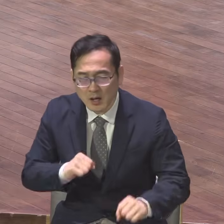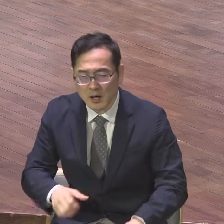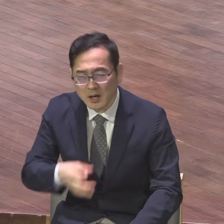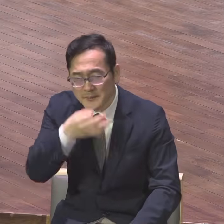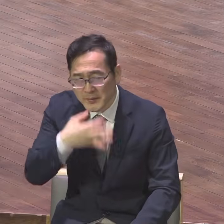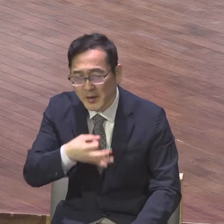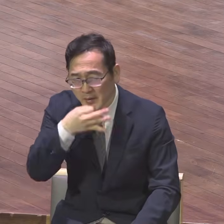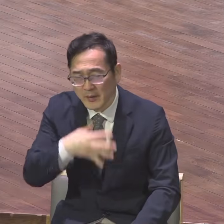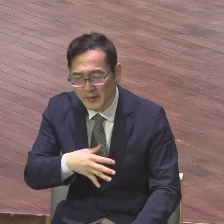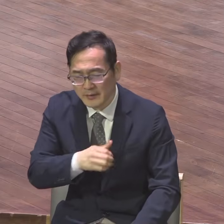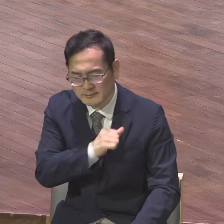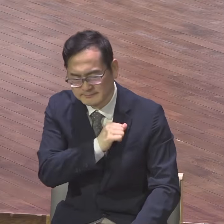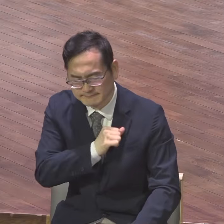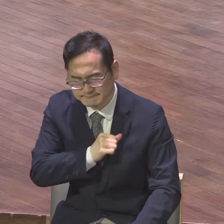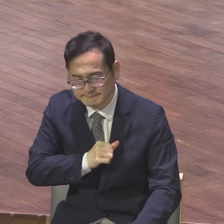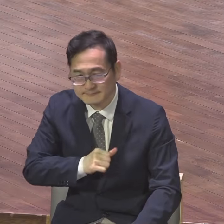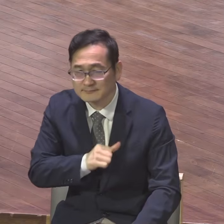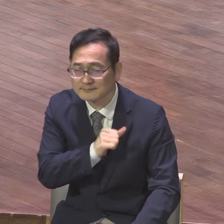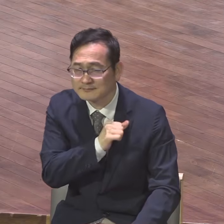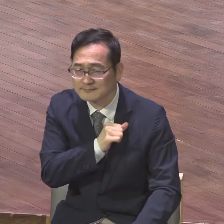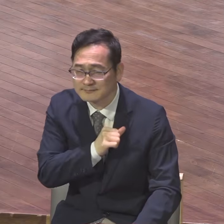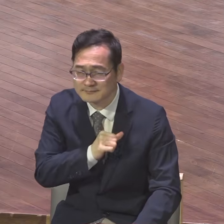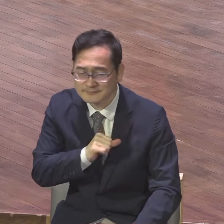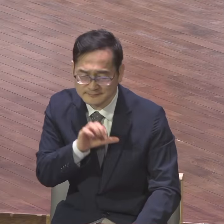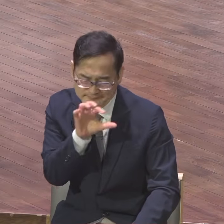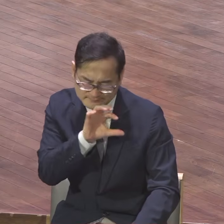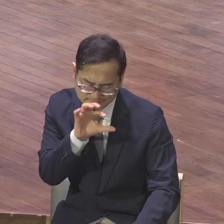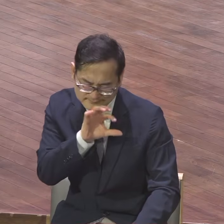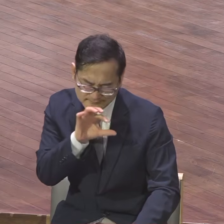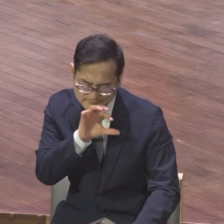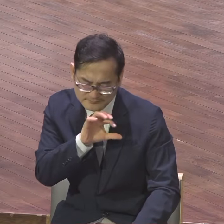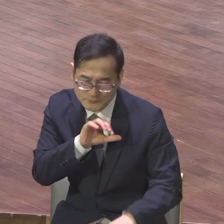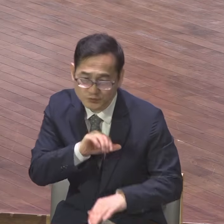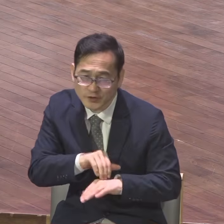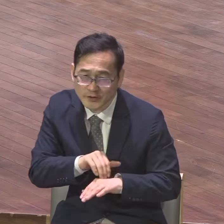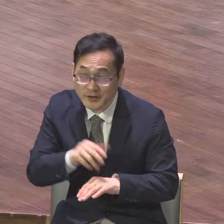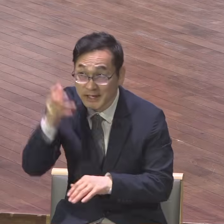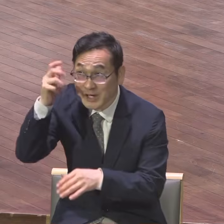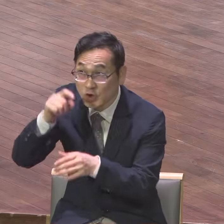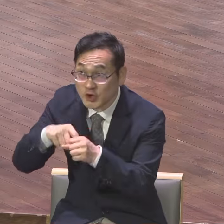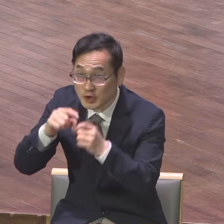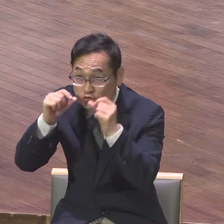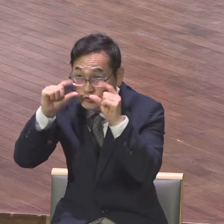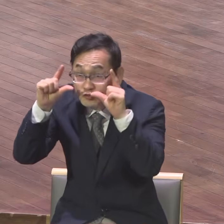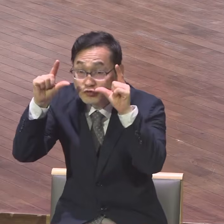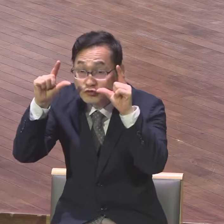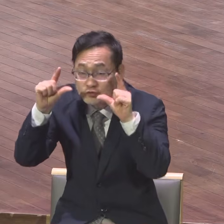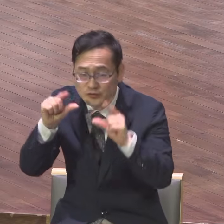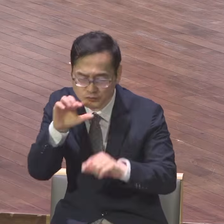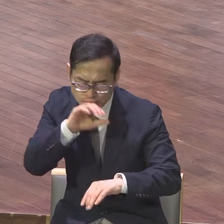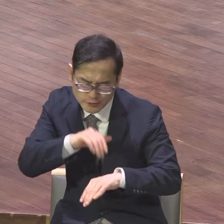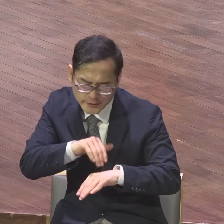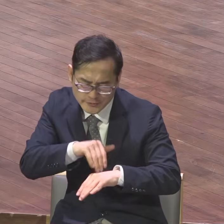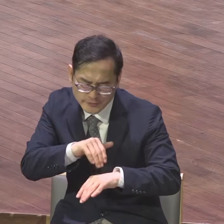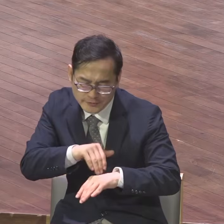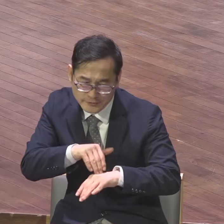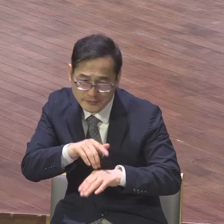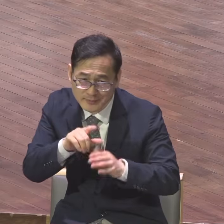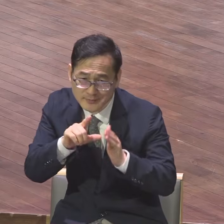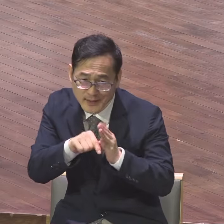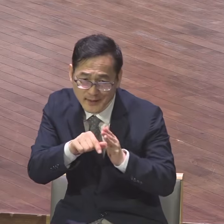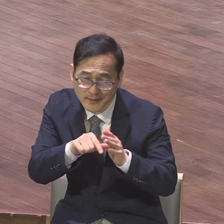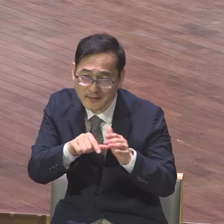여러 가지 고난이 오지요. 그런데 이때 영적인 눈을 뜨고 보면 그 고난이